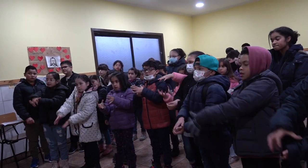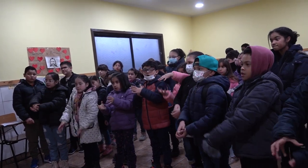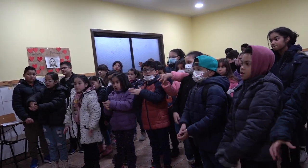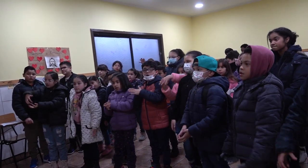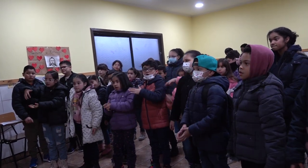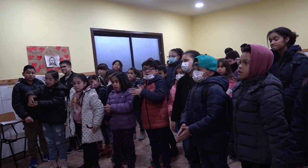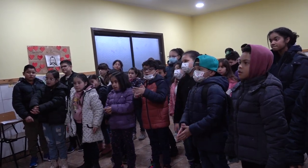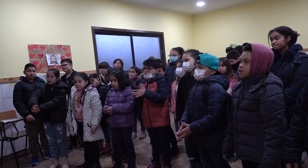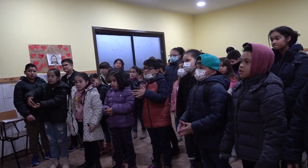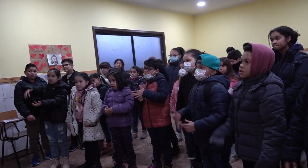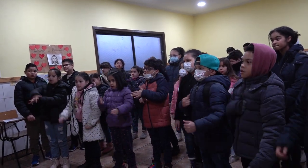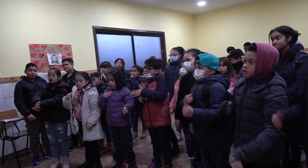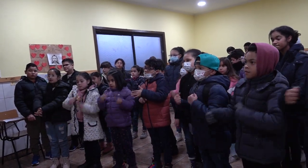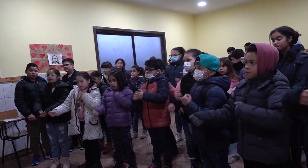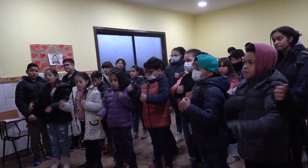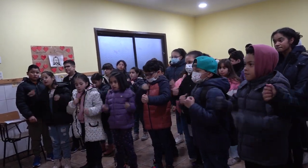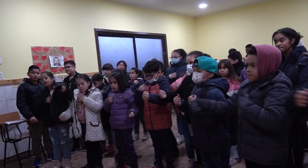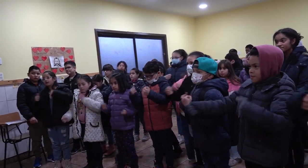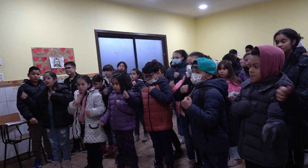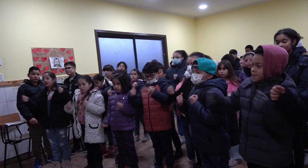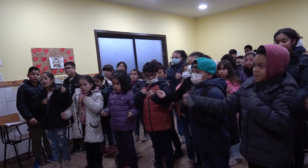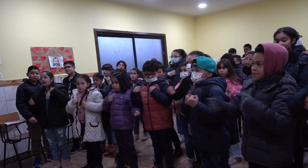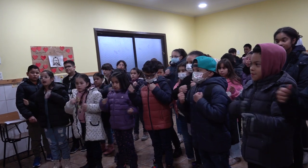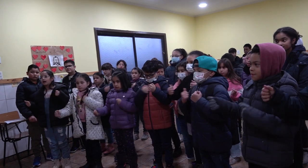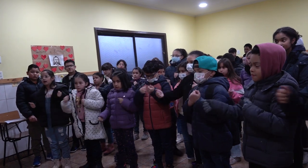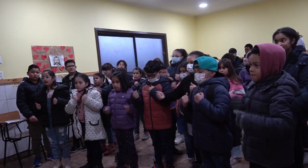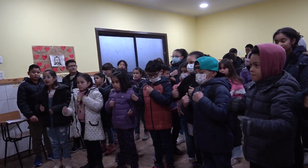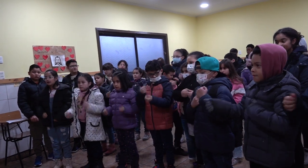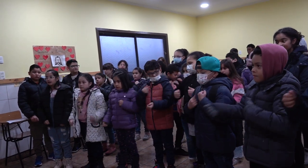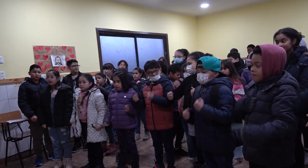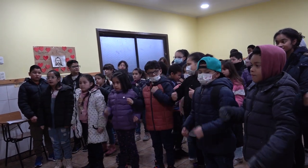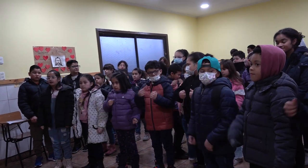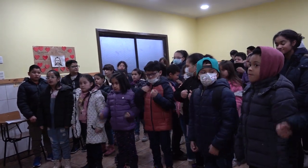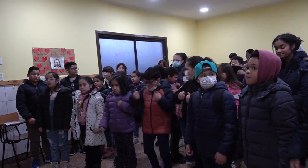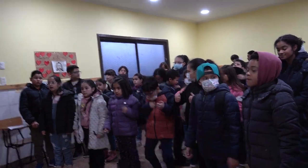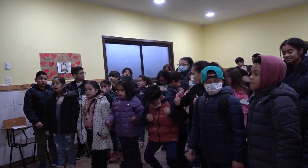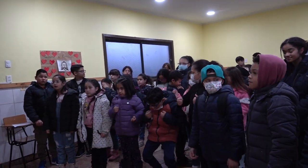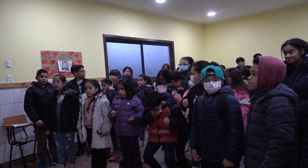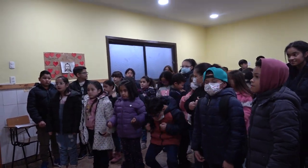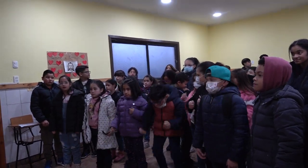Los pingüinos, ya, después viene el cocodrilo, pero no se ve la mano porque así,